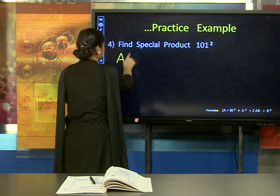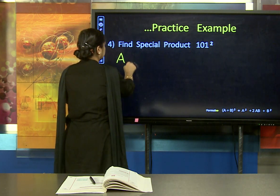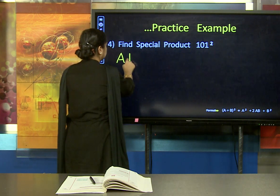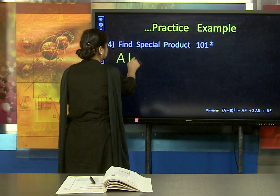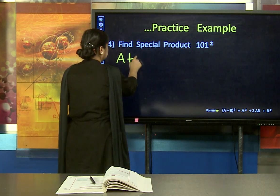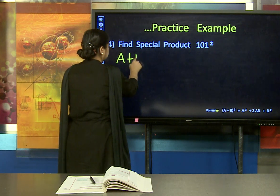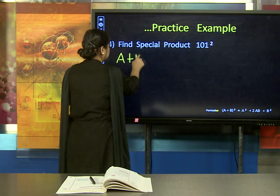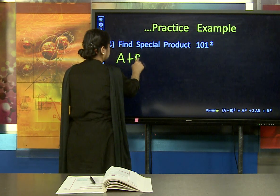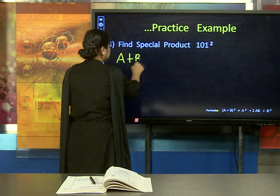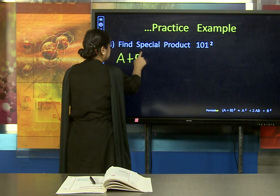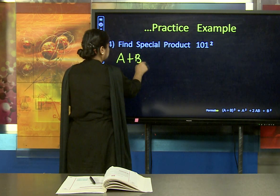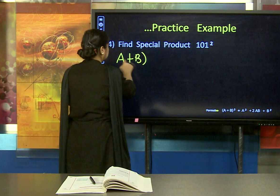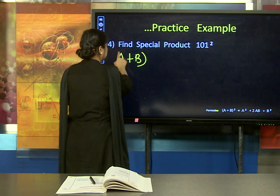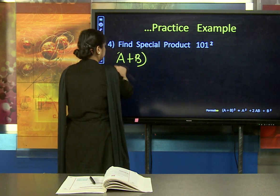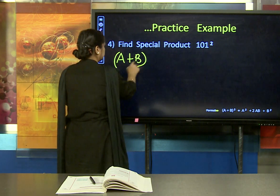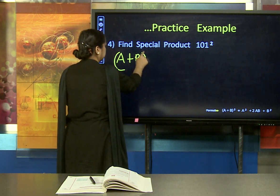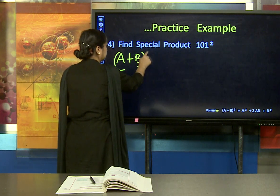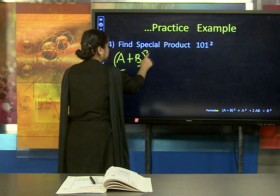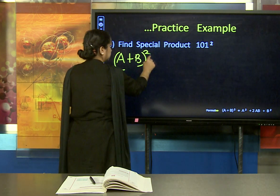जो ए जमा बी का फार्मूला है